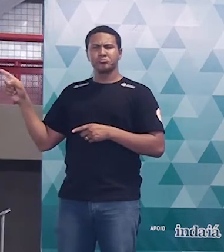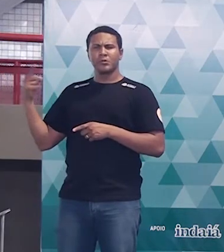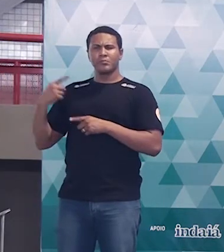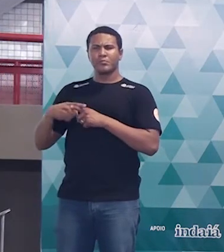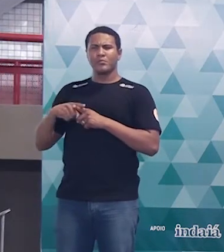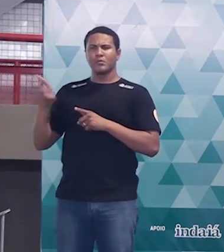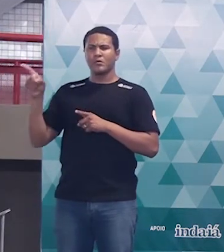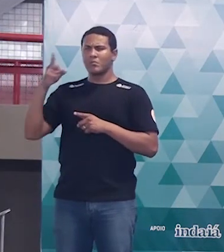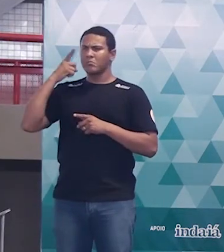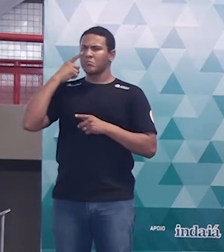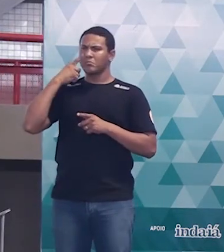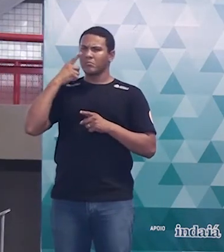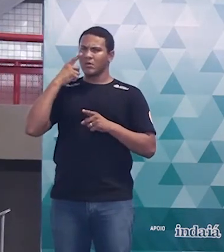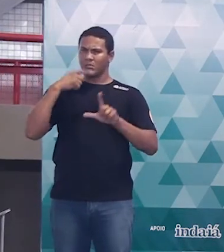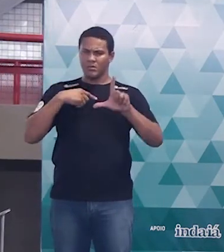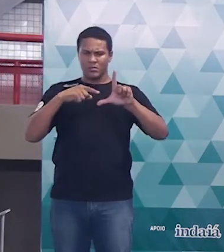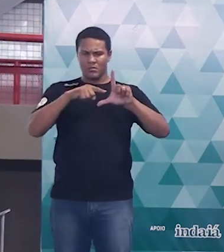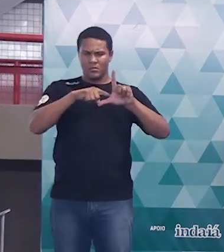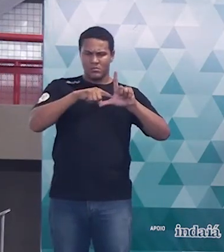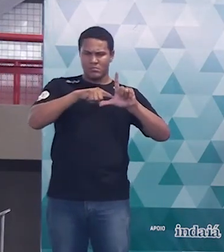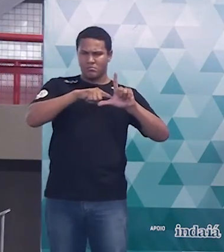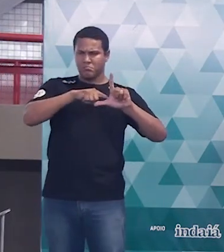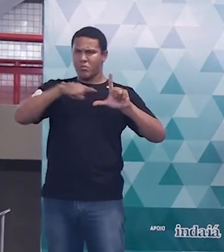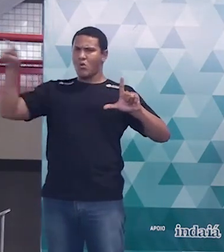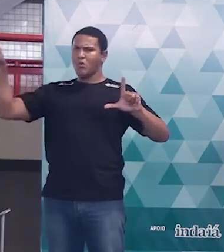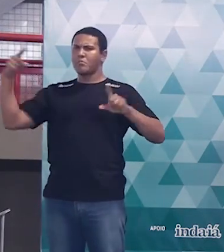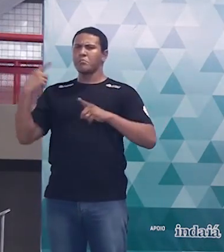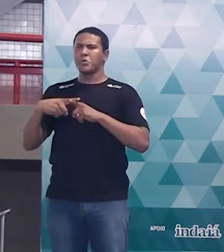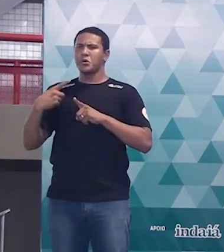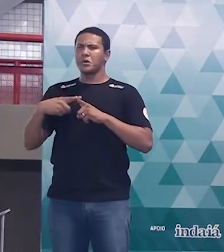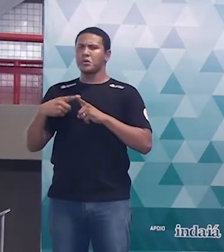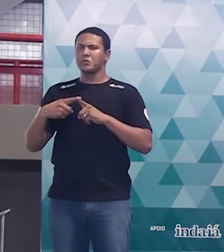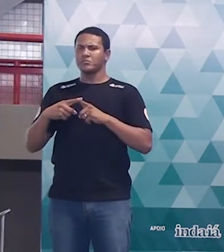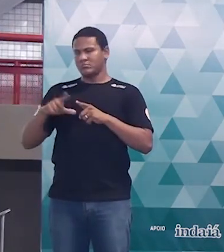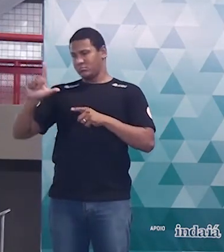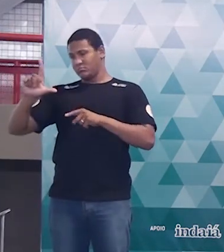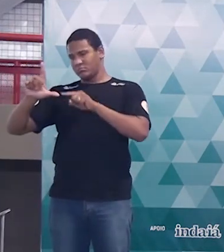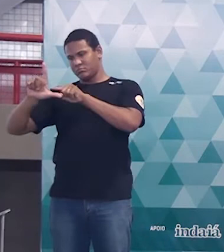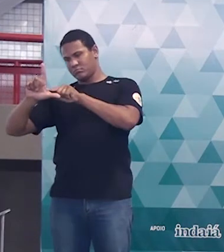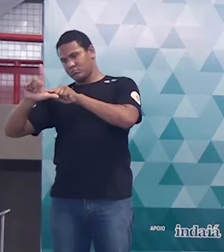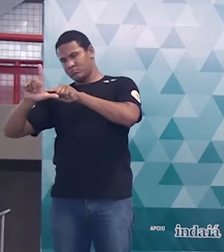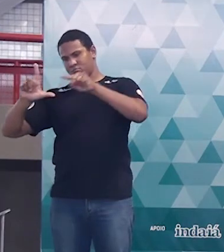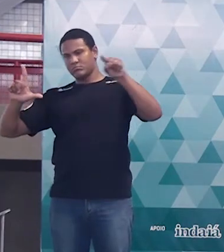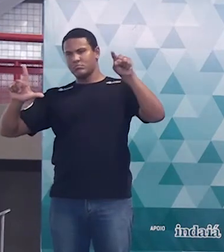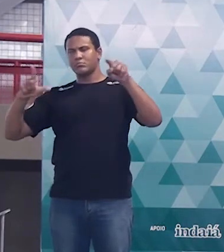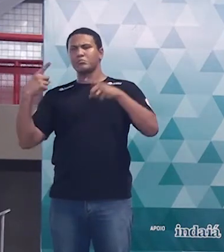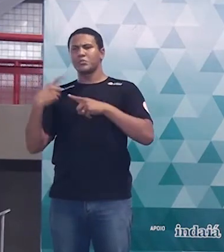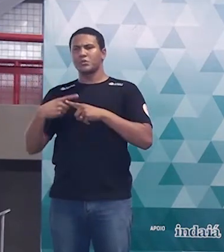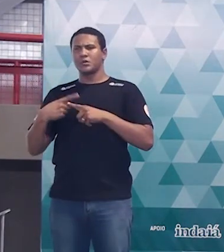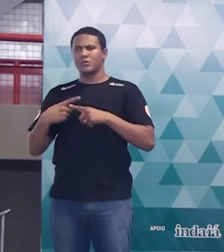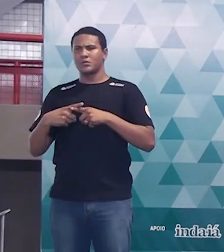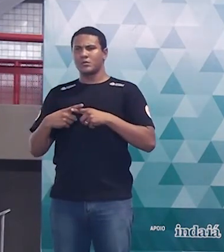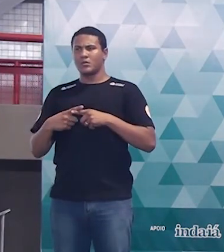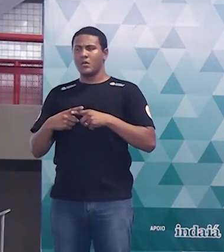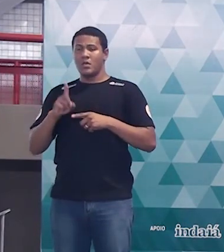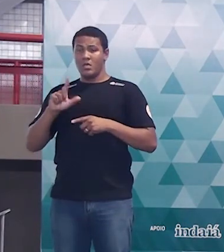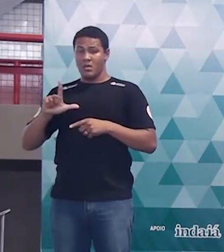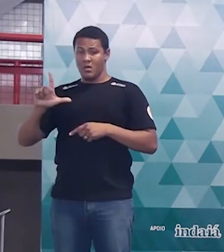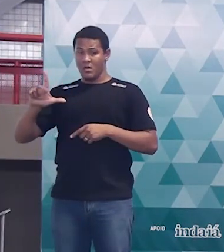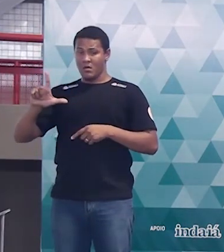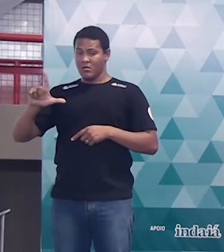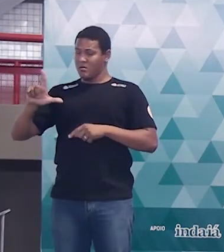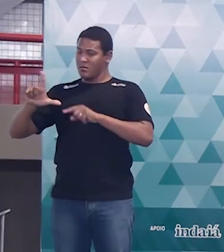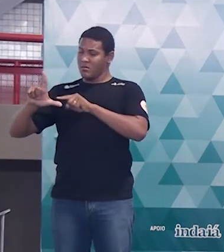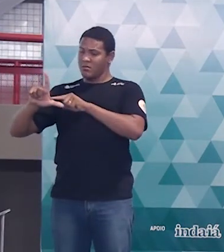na origem? Como assim na origem? A origem do plano cartesiano